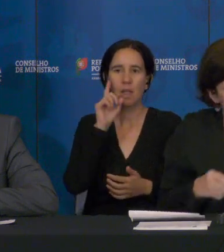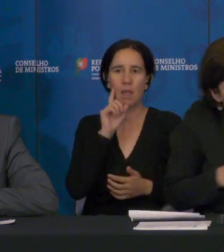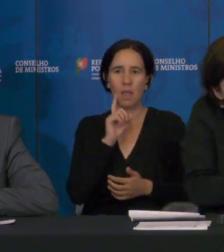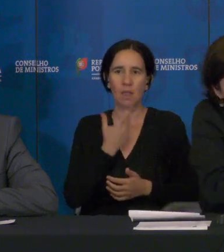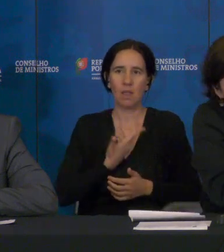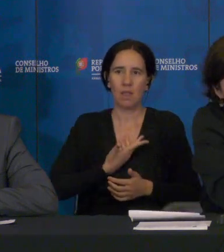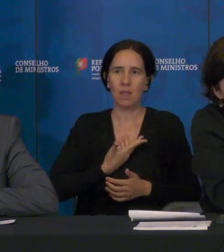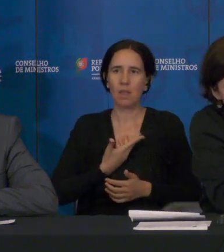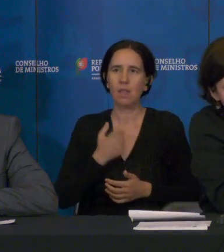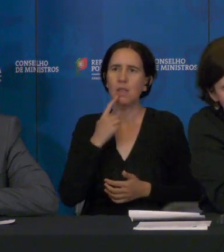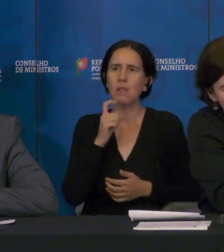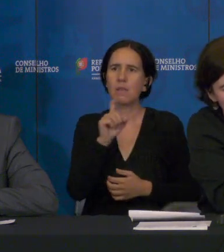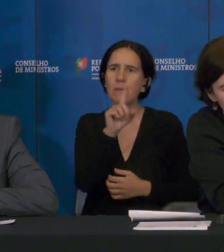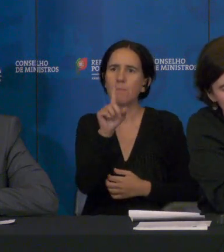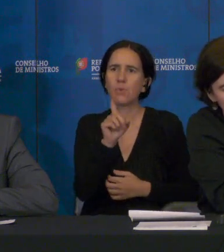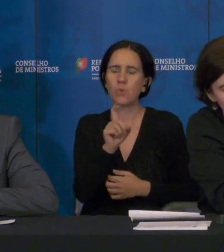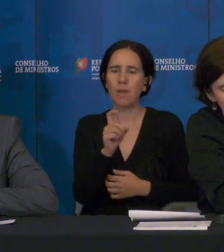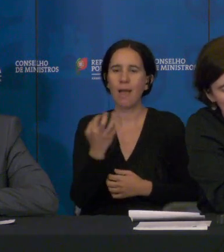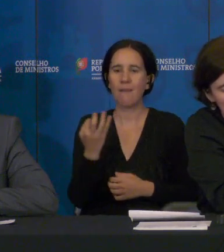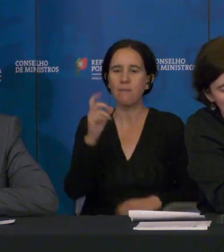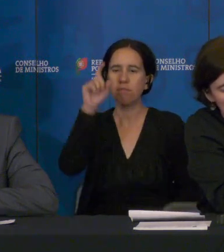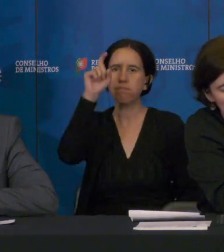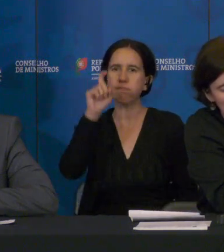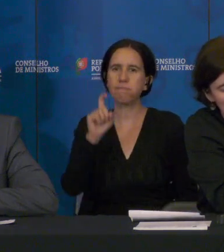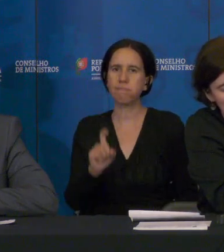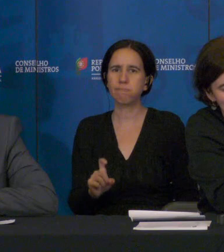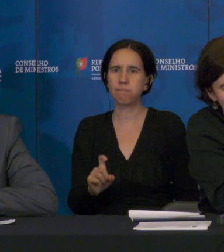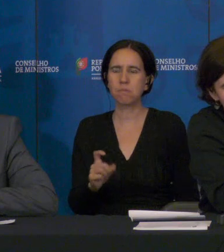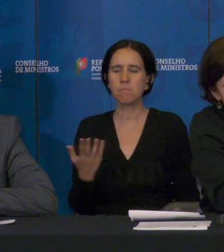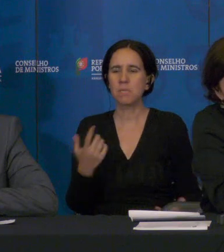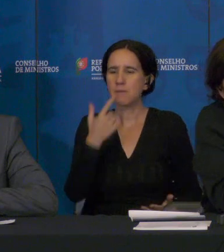Ainda assim, depois de um dia inteiro, o que é que está a